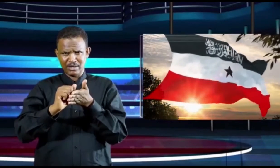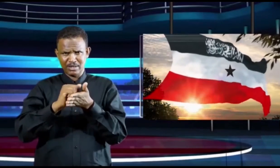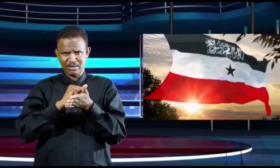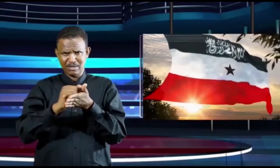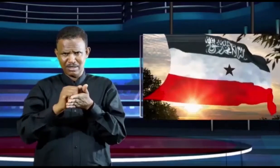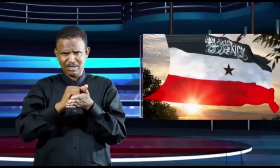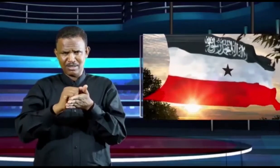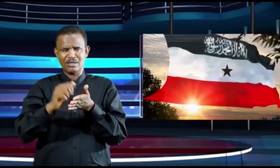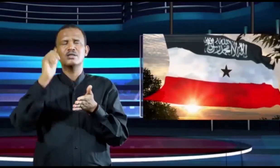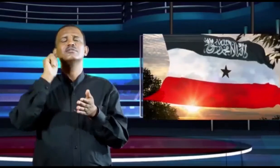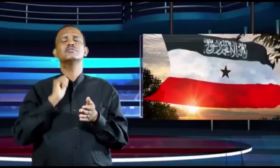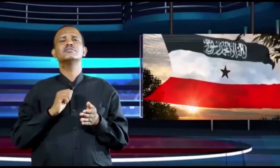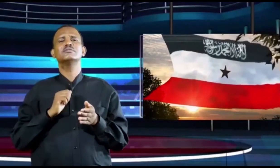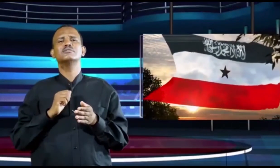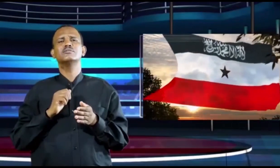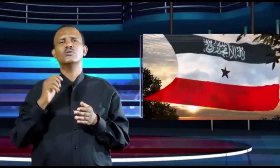Wamisbahi